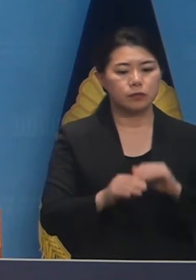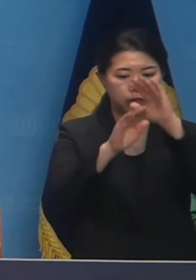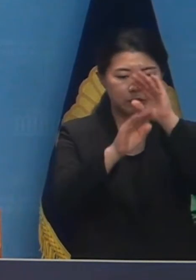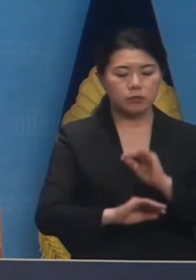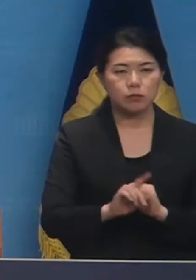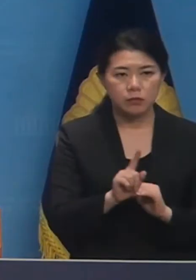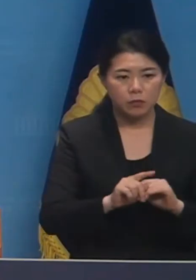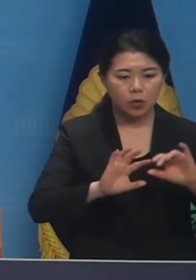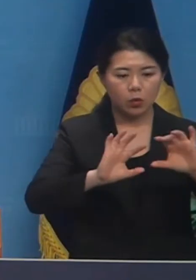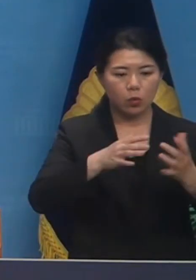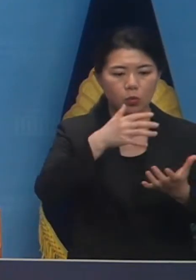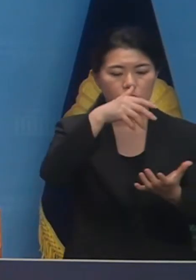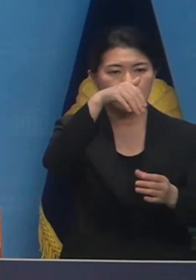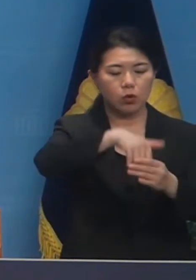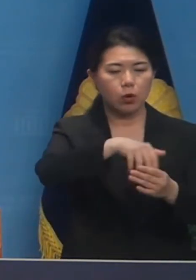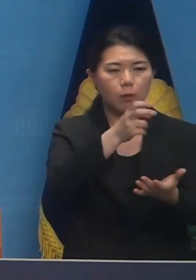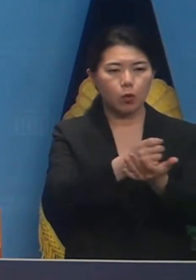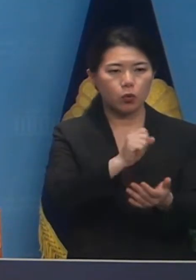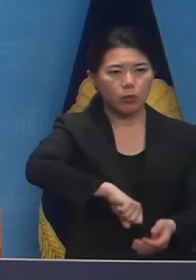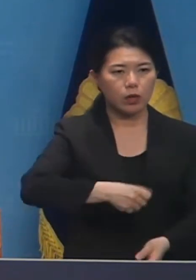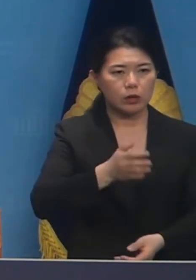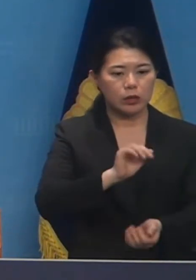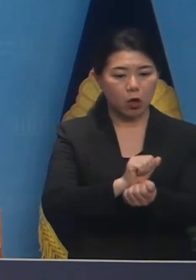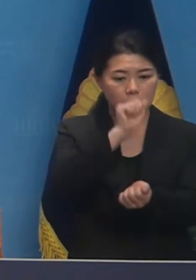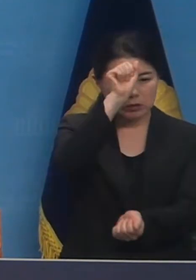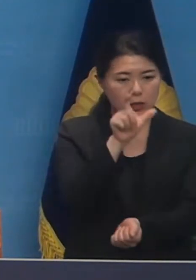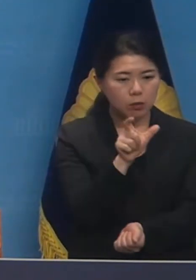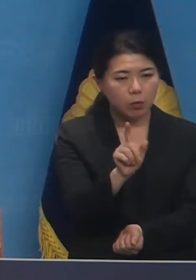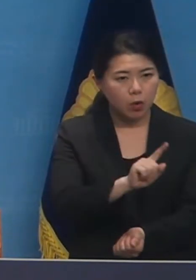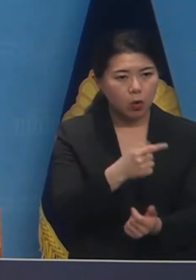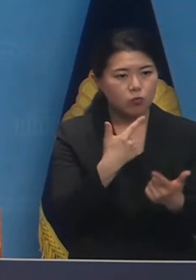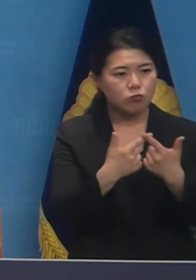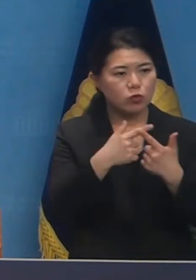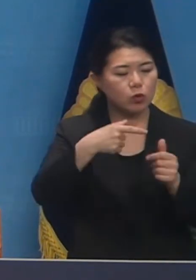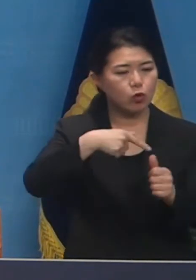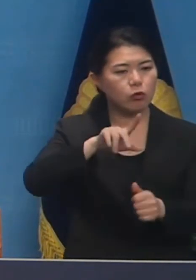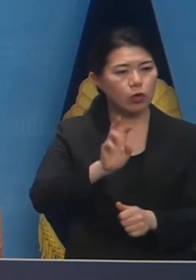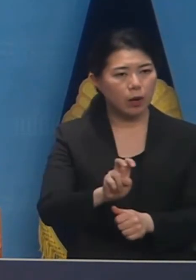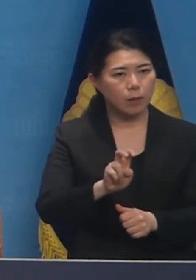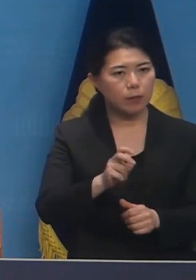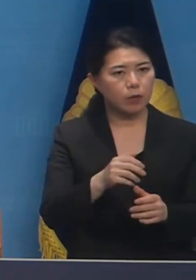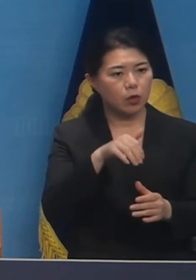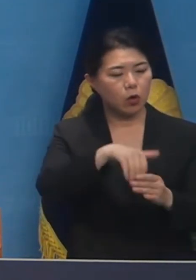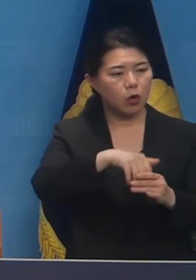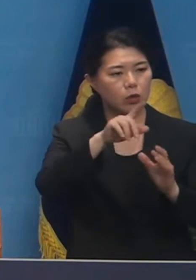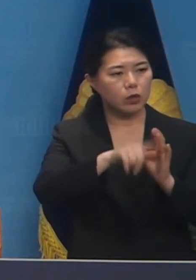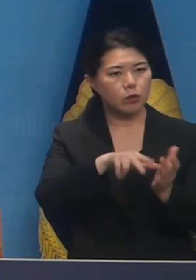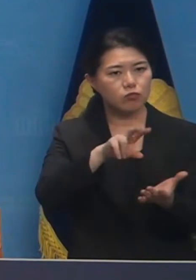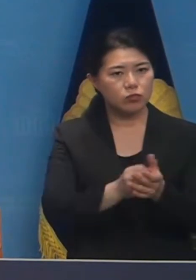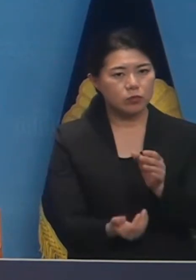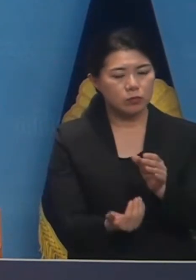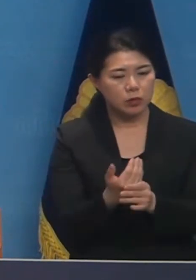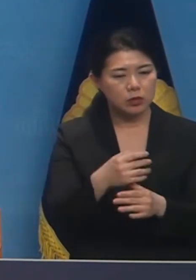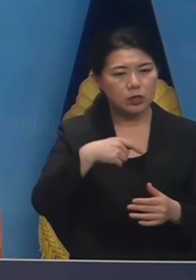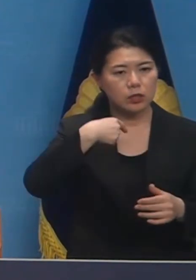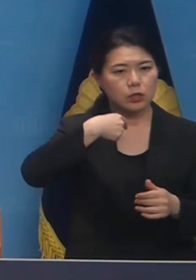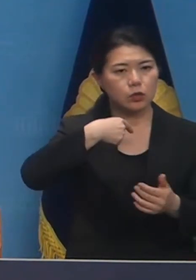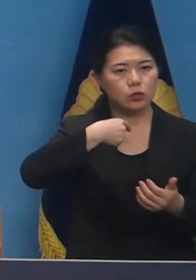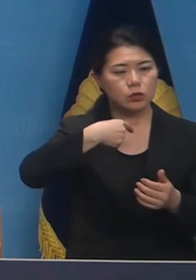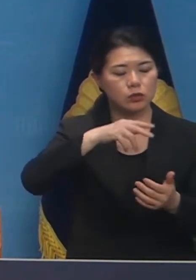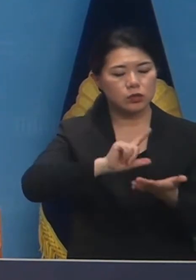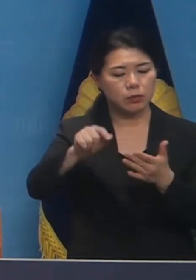내용은 공직선거법 위반이지만 영장에 명시된 근거는 부산시 교육감 선거 기간 발생한 지방교육 자체에 관한